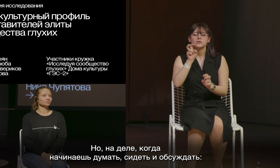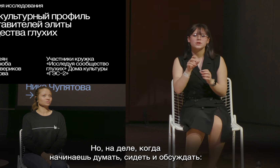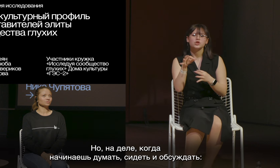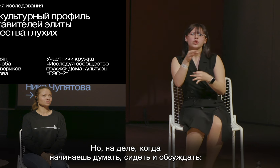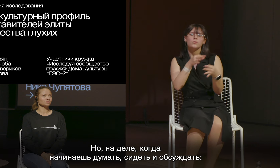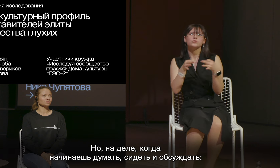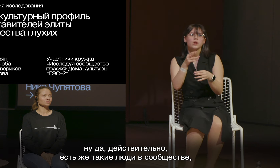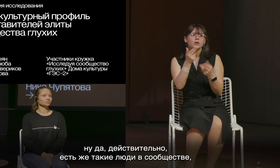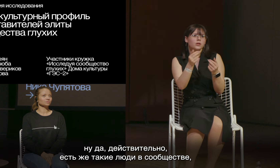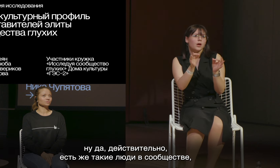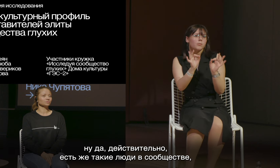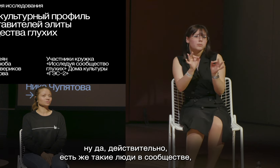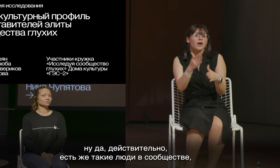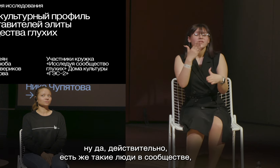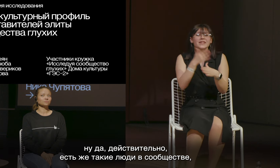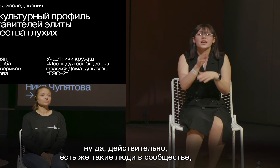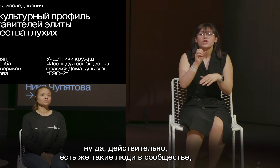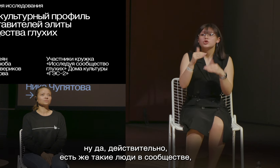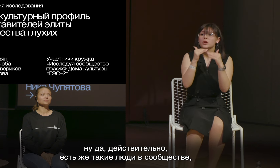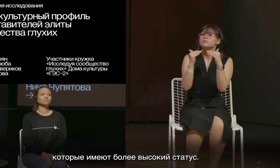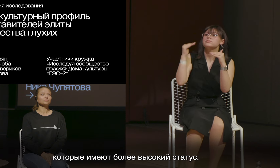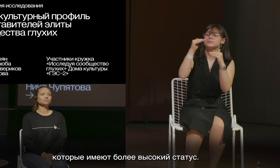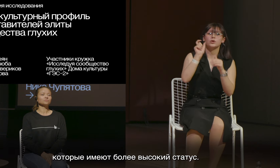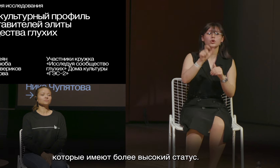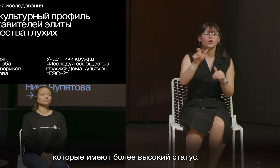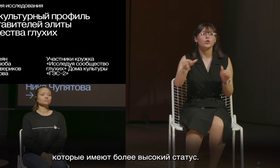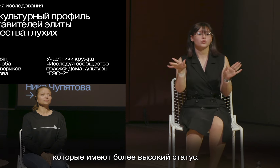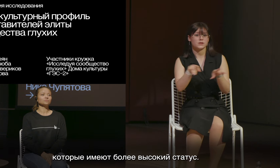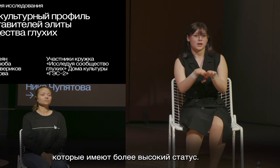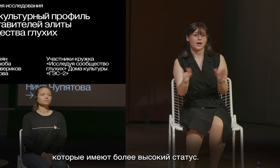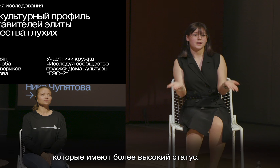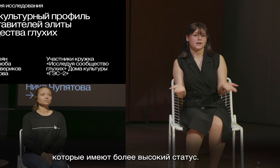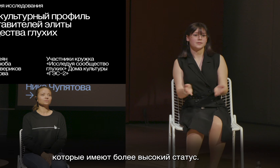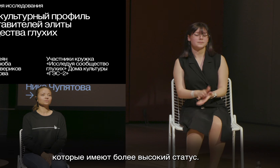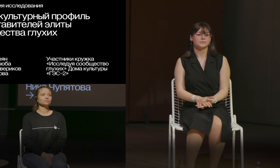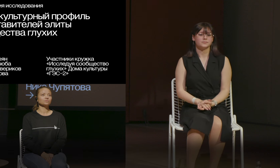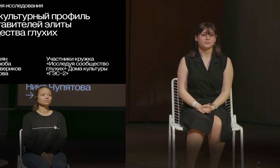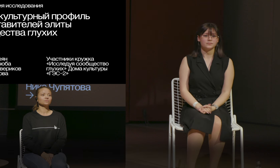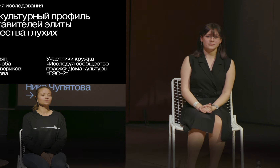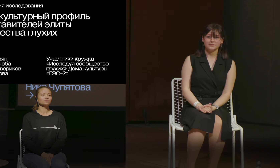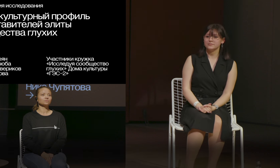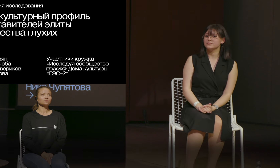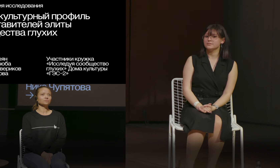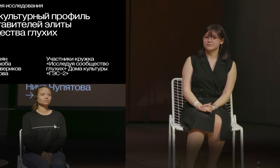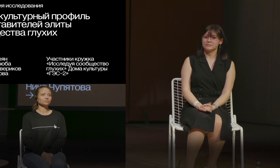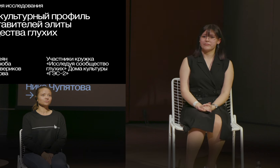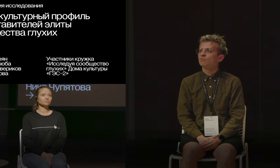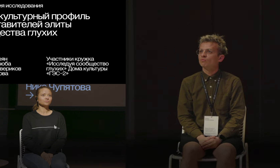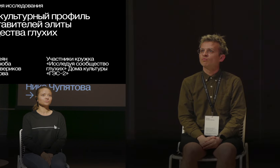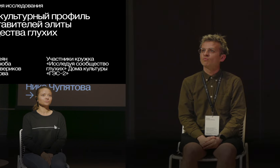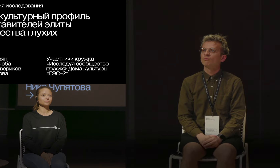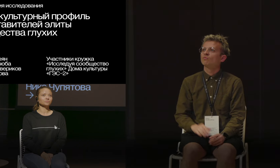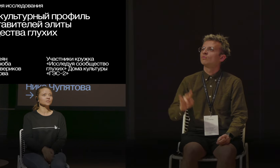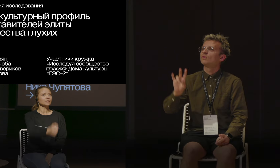когда начал задумываться, когда мы начали обсуждать, ну да, действительно, есть же люди в сообществе, которые делают немного больше, чем все остальные.